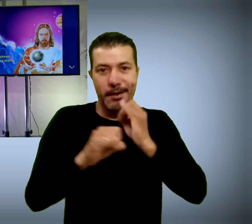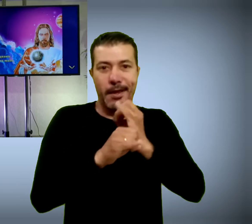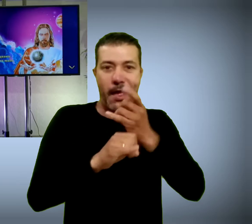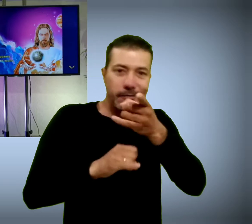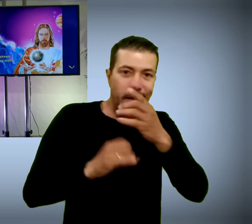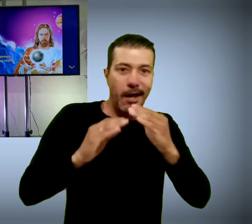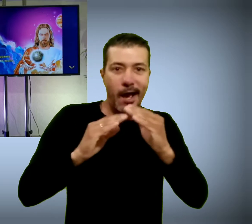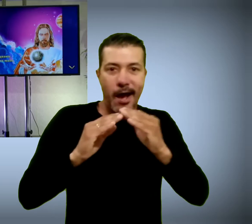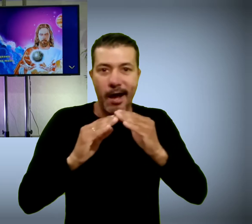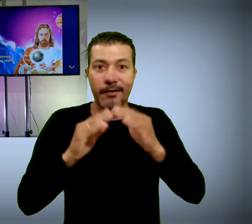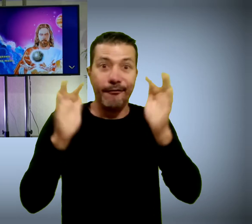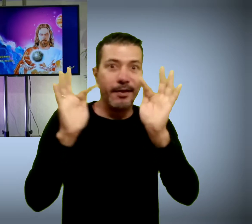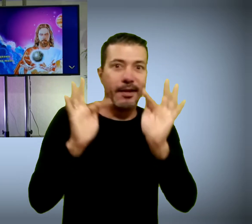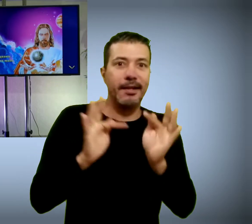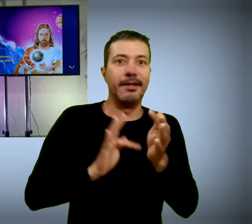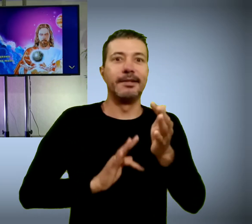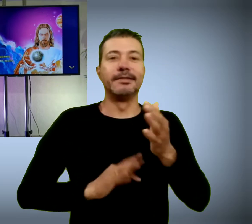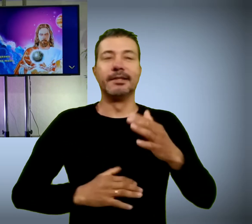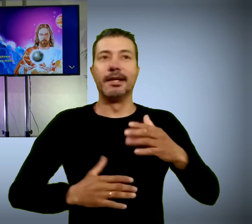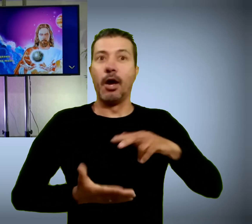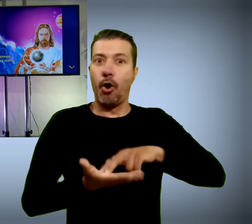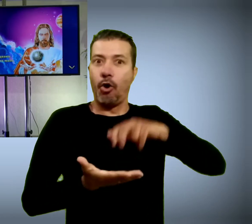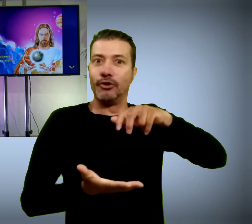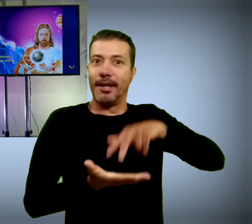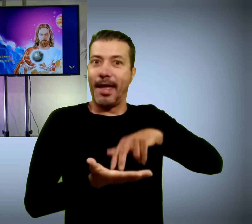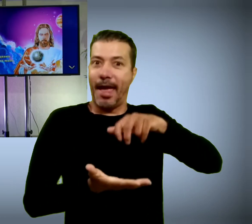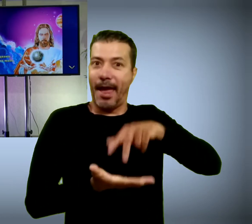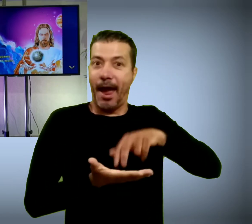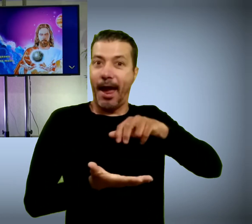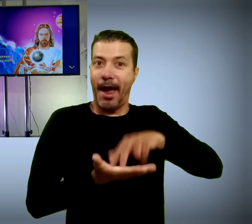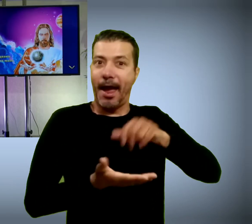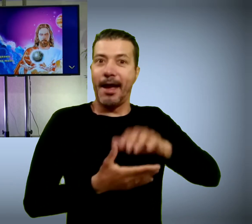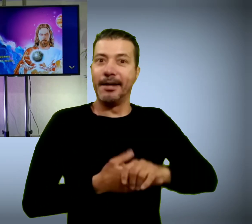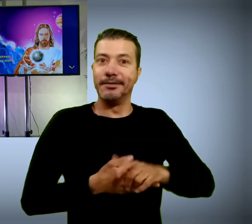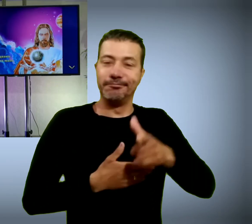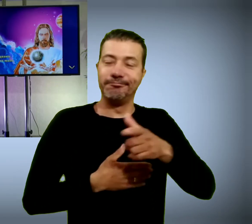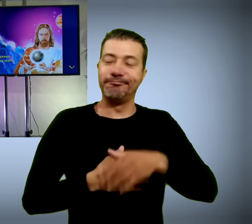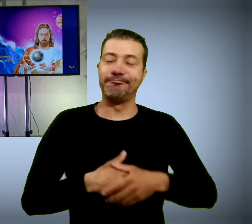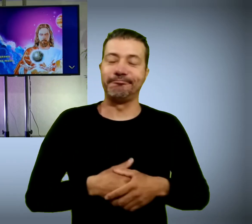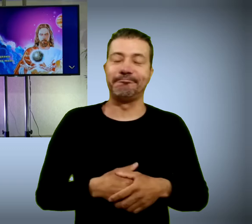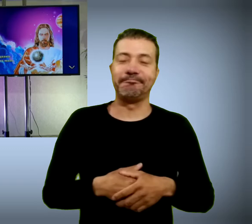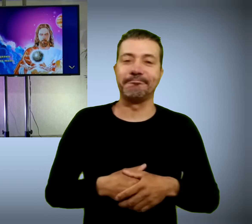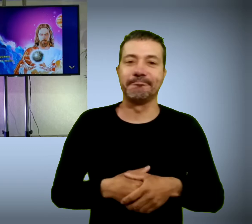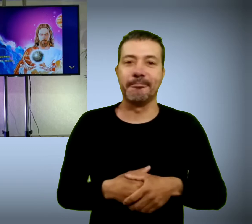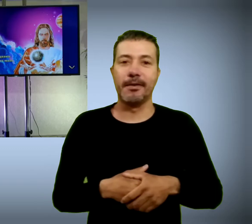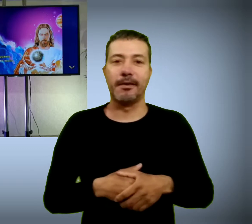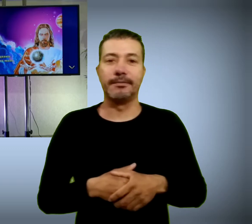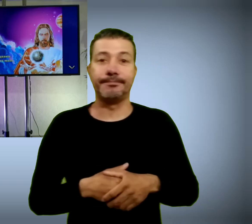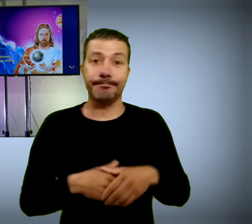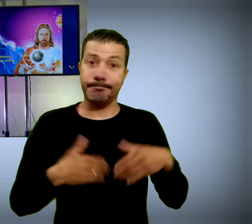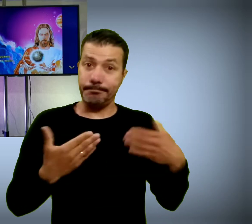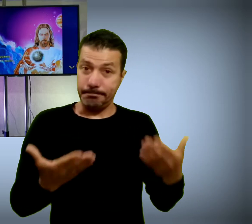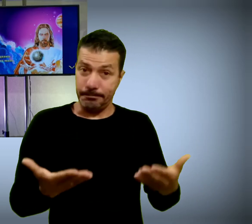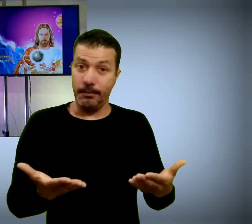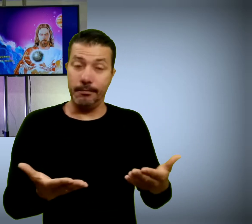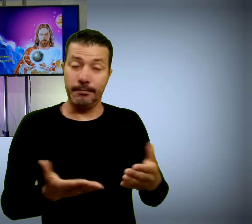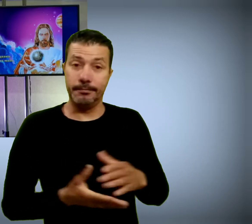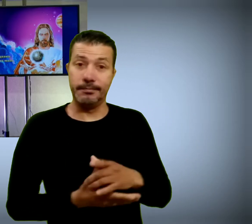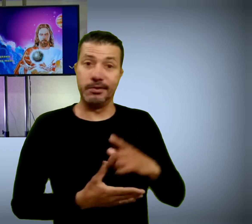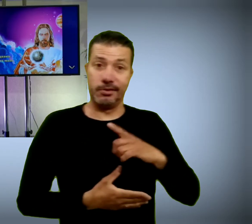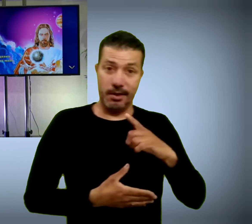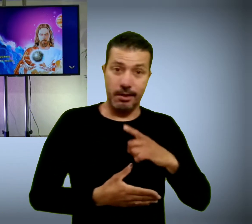muito feliz, muito contente e mais uma vez agradeço a audiência de vocês. Bem, nós